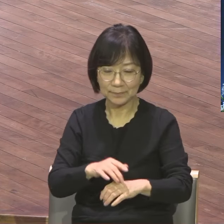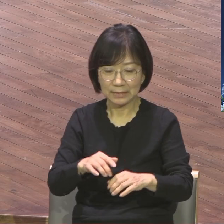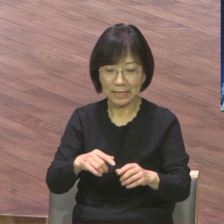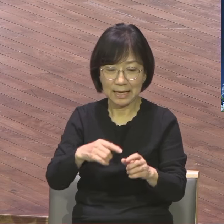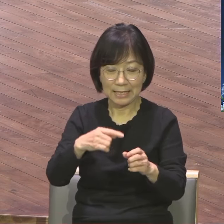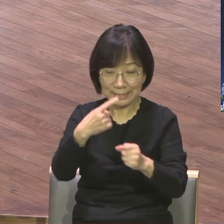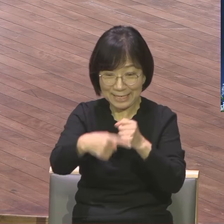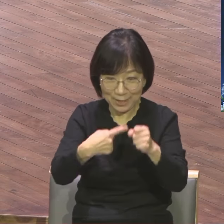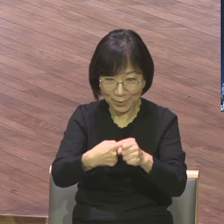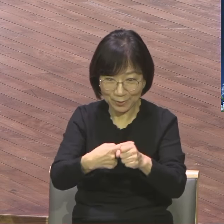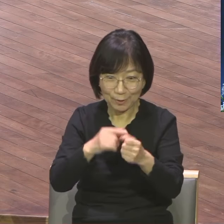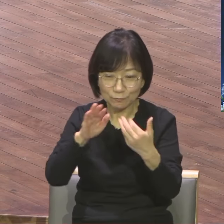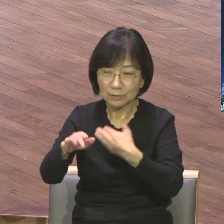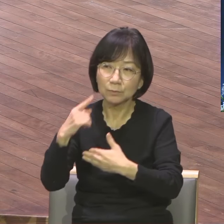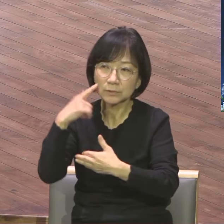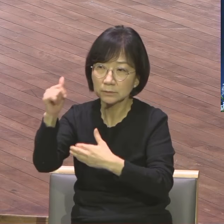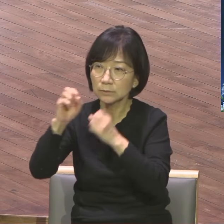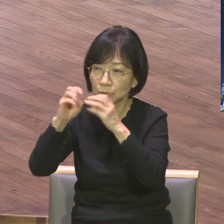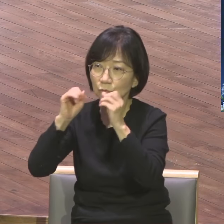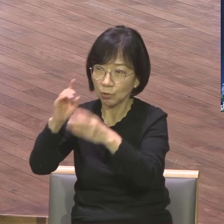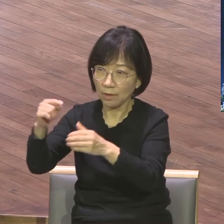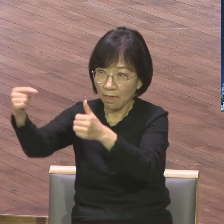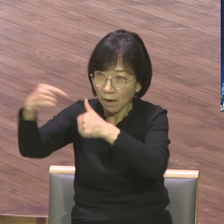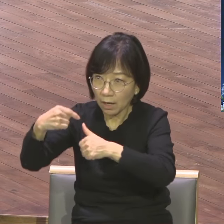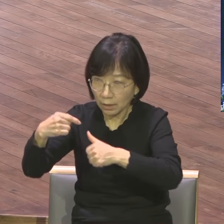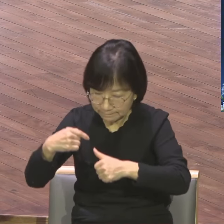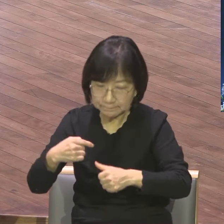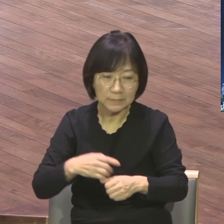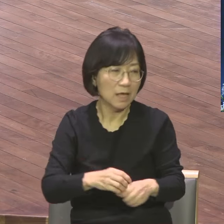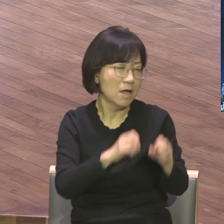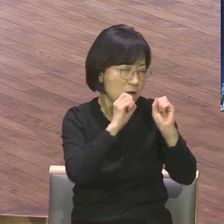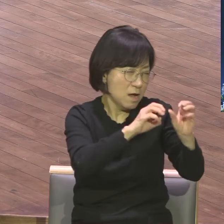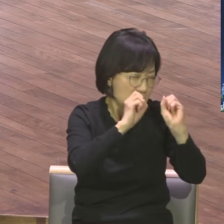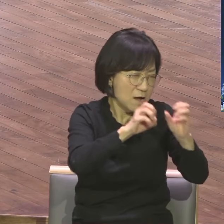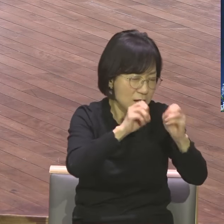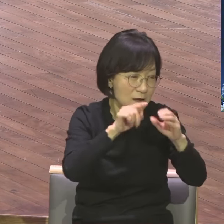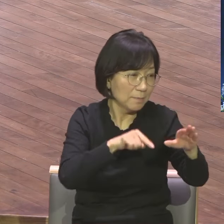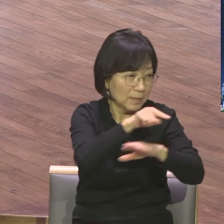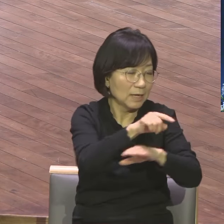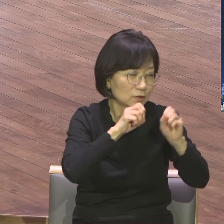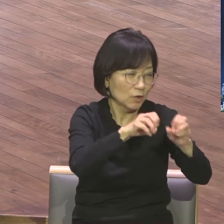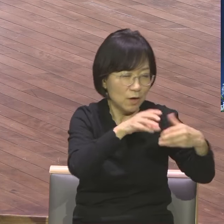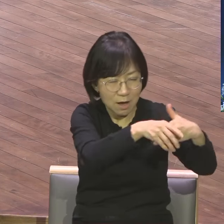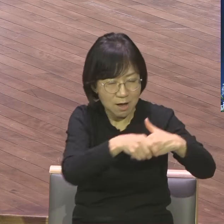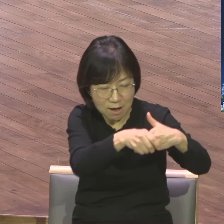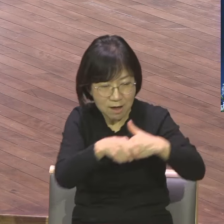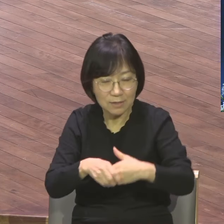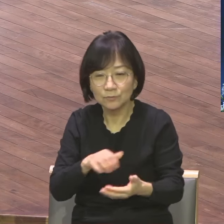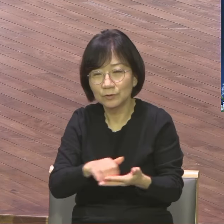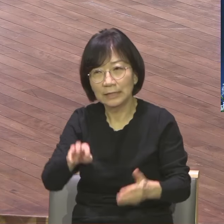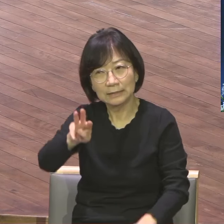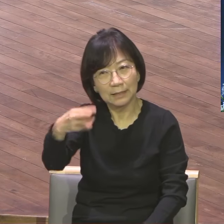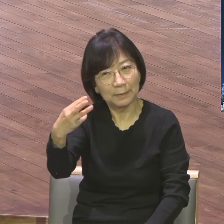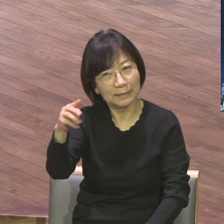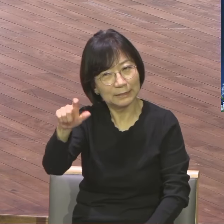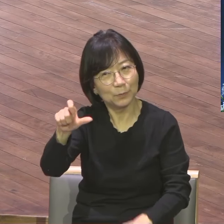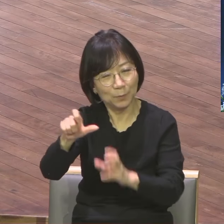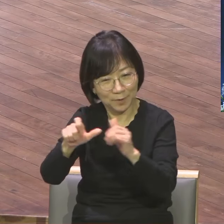거예요. 3년 동안 책에 보니까 315명을 전도했어요. 우리는 뭐 놀라지도